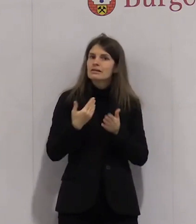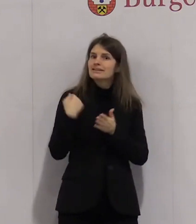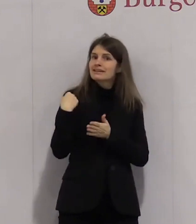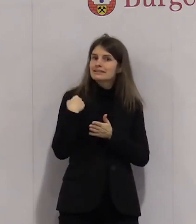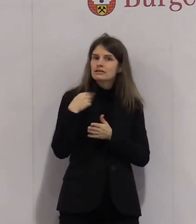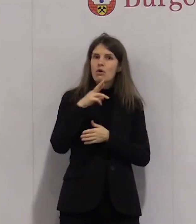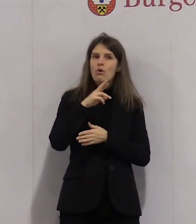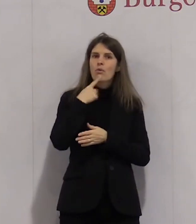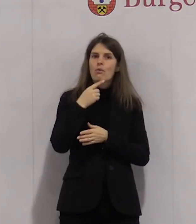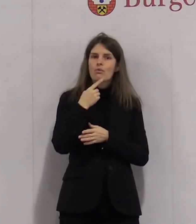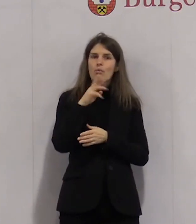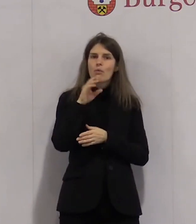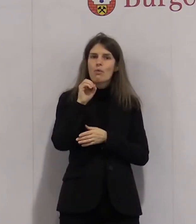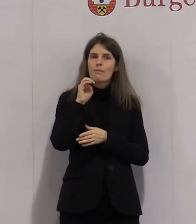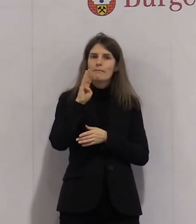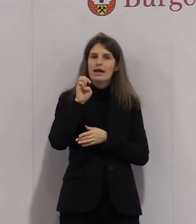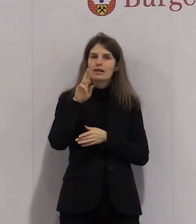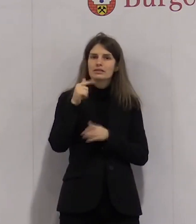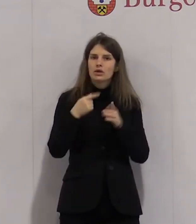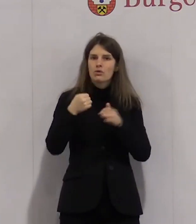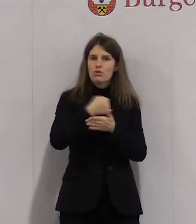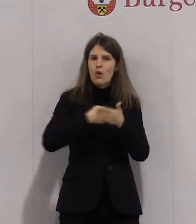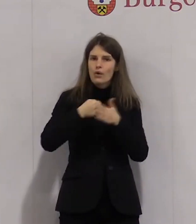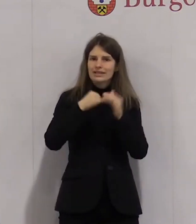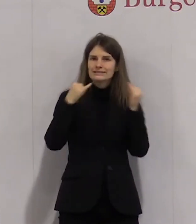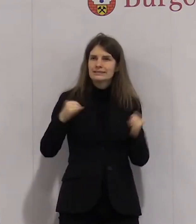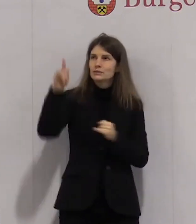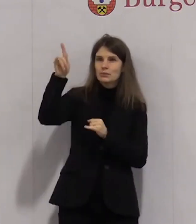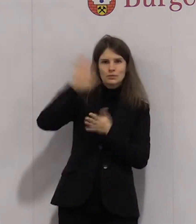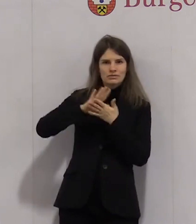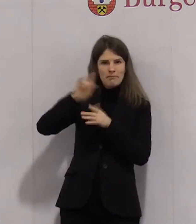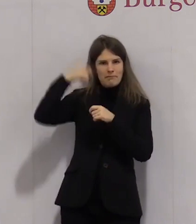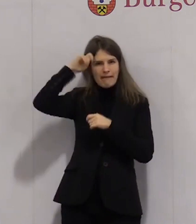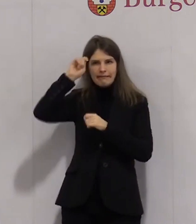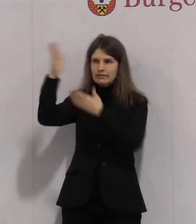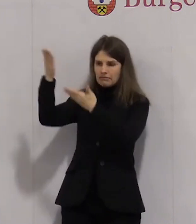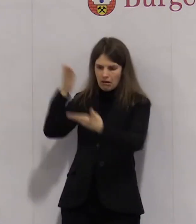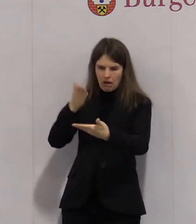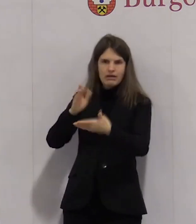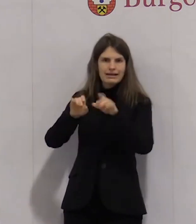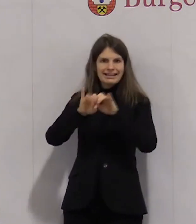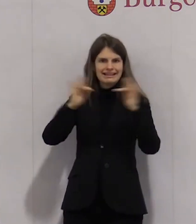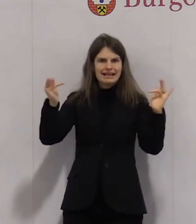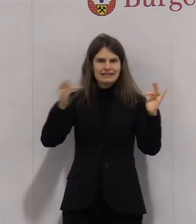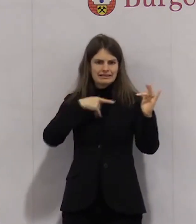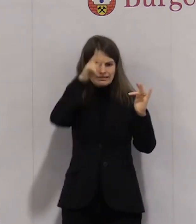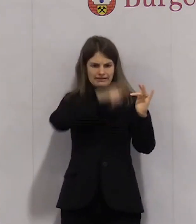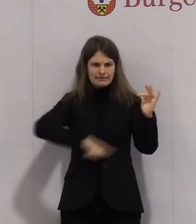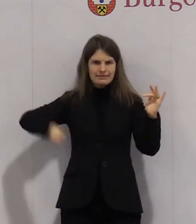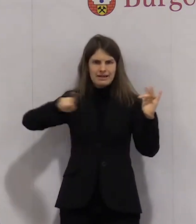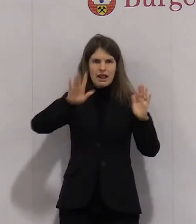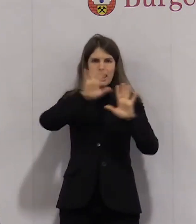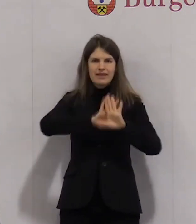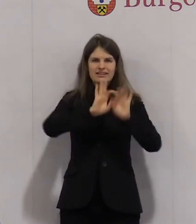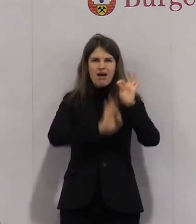anschauen und dann schauen wir auf dieser negativliste ganz form steht dann